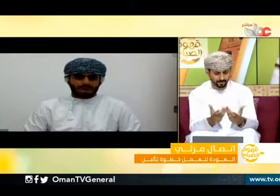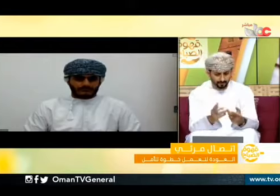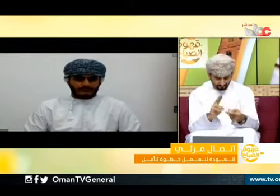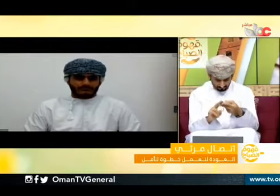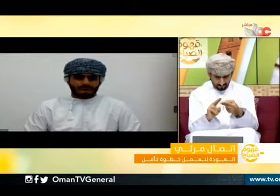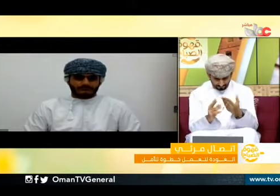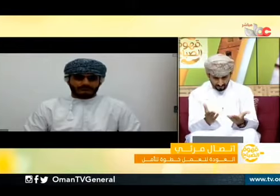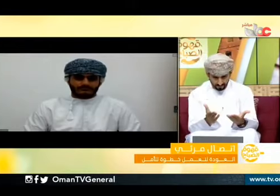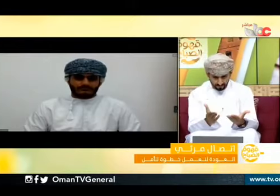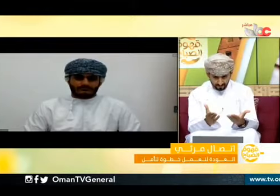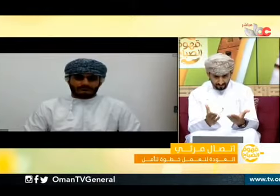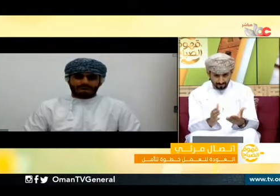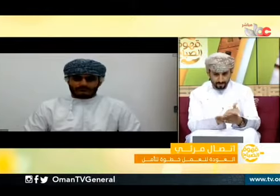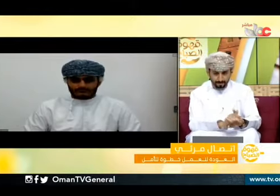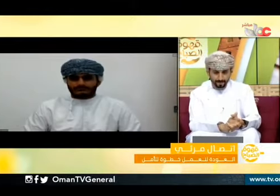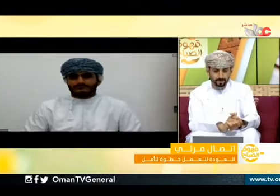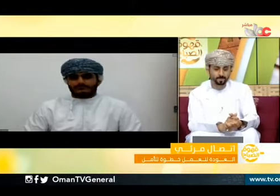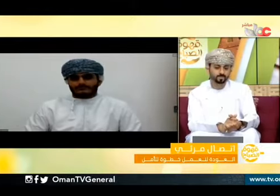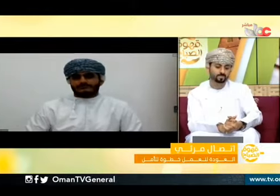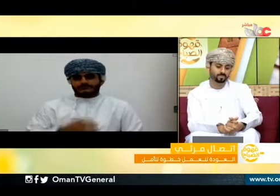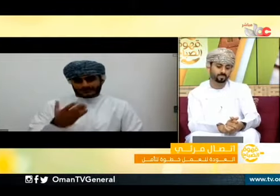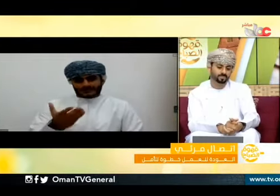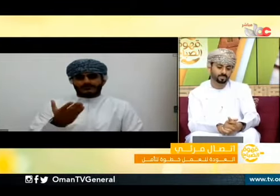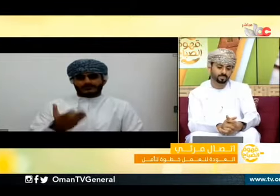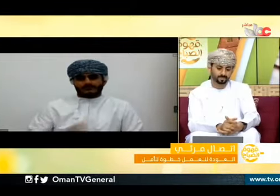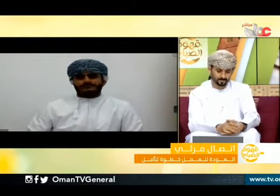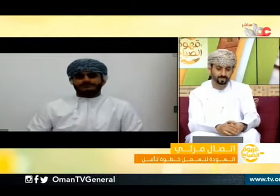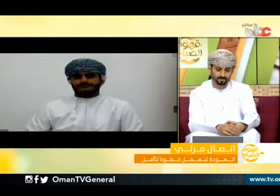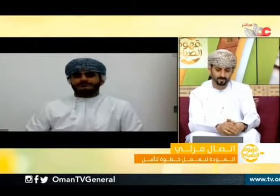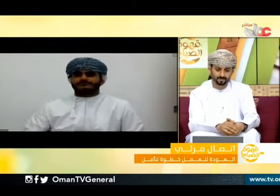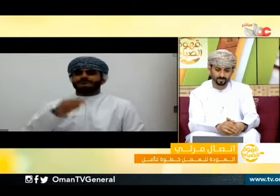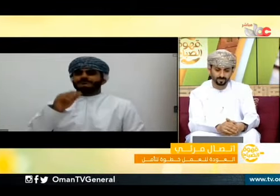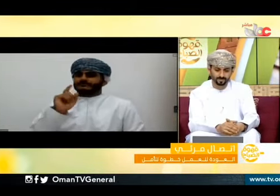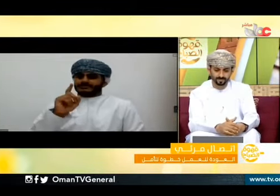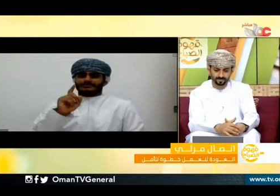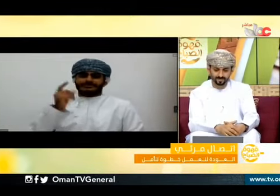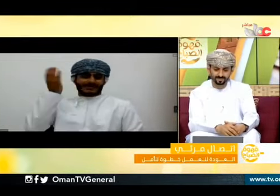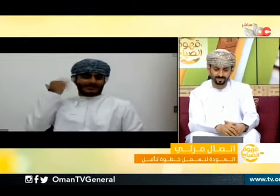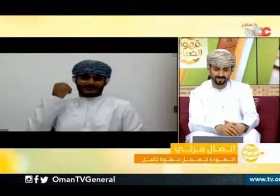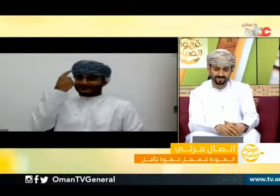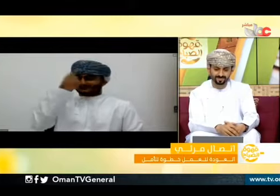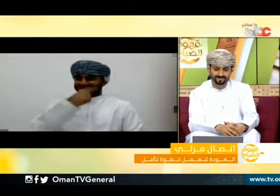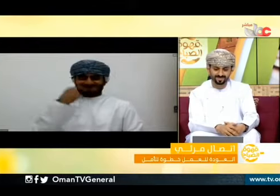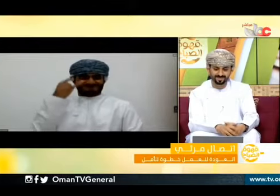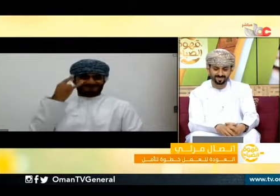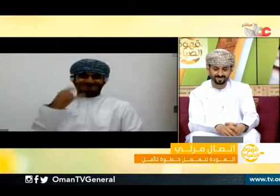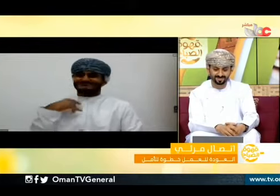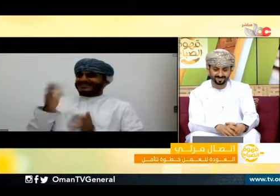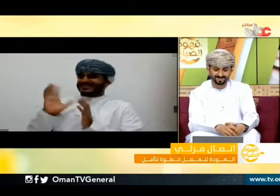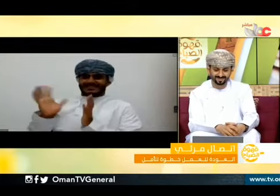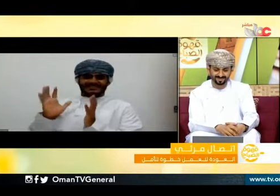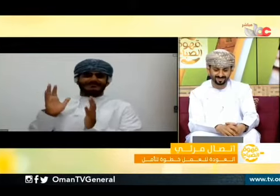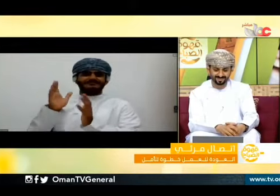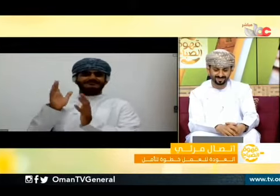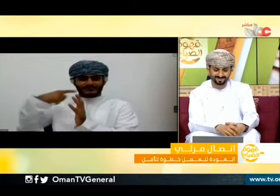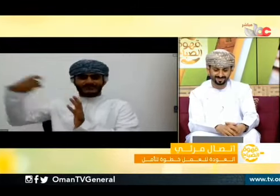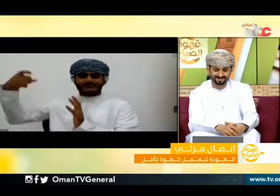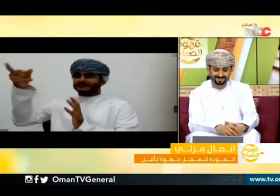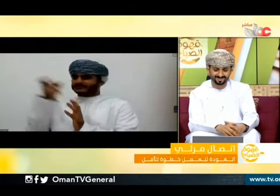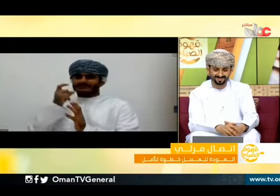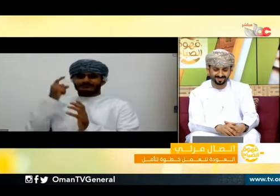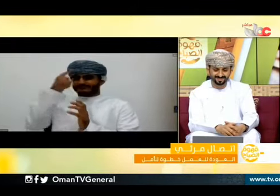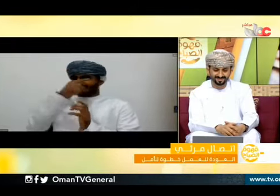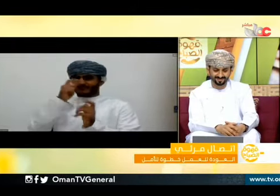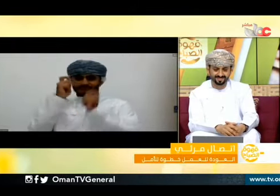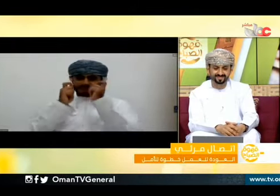خلال تعاملك معه، هل هناك حل في تواصلك مع الآخرين؟ نعم، أولا بد أن تكون